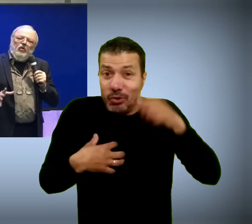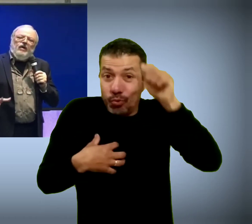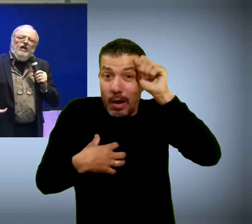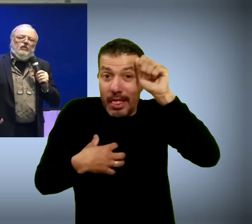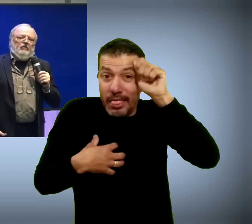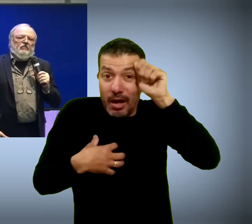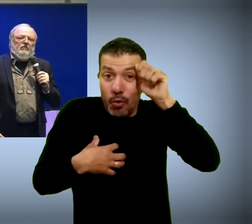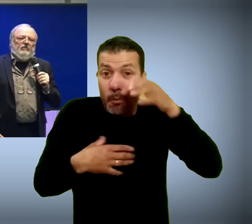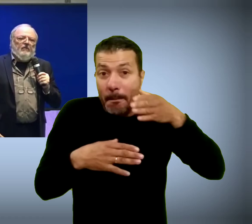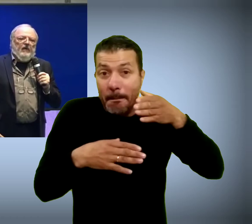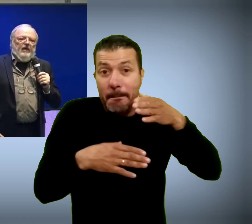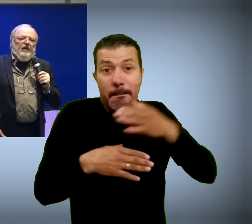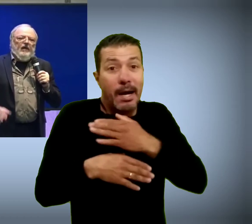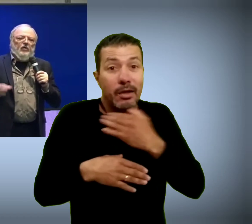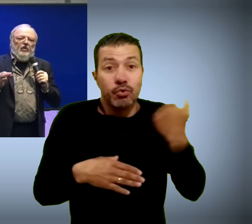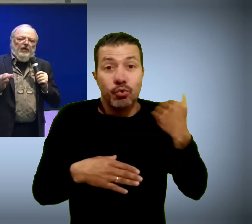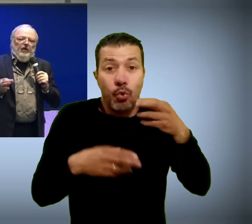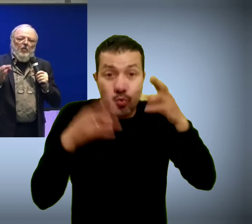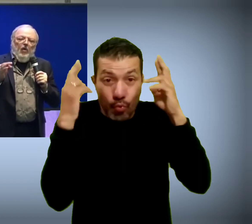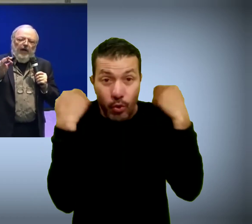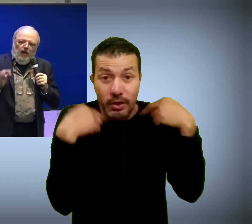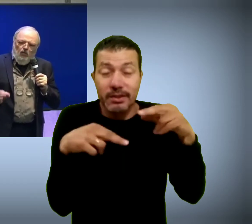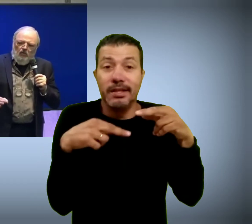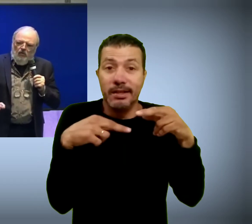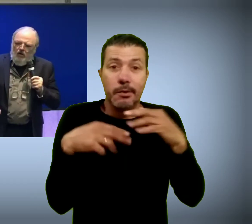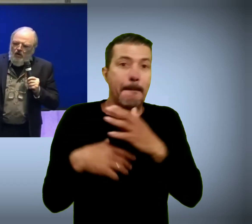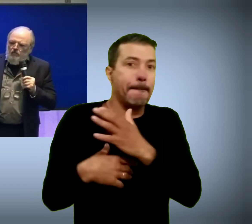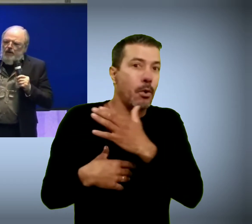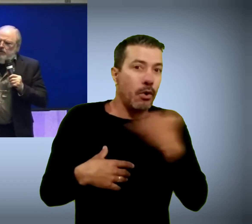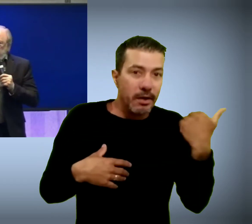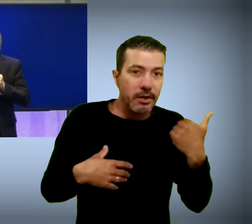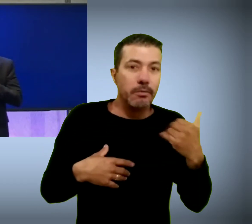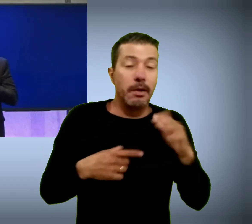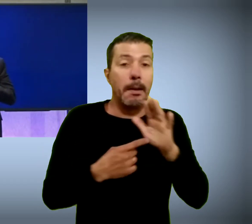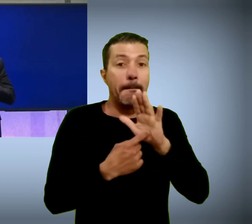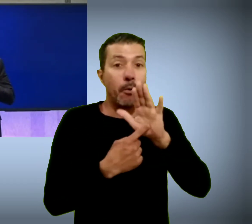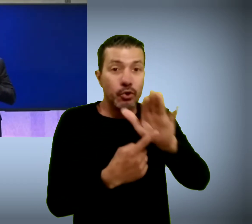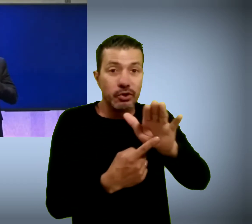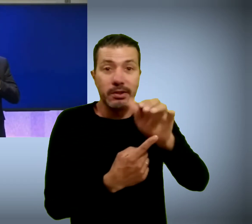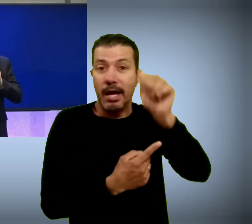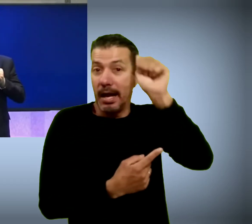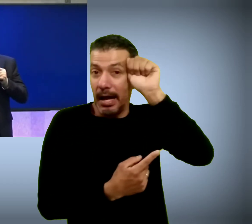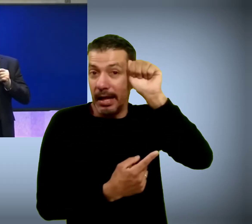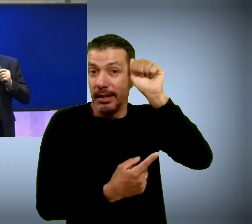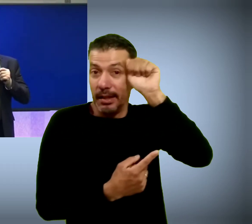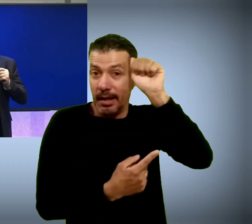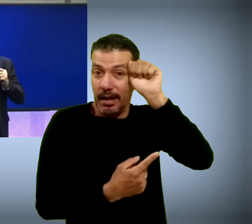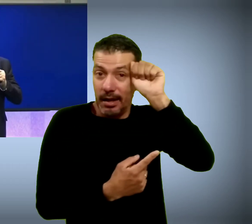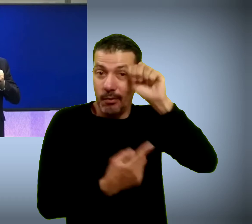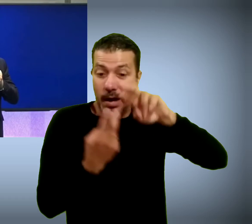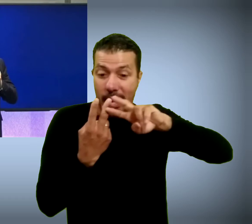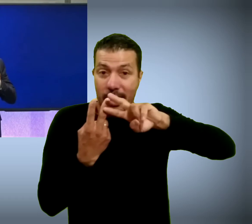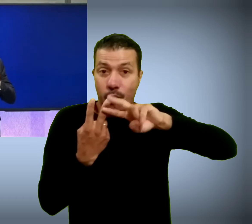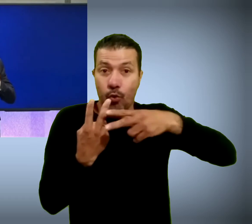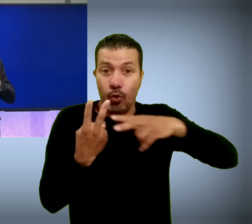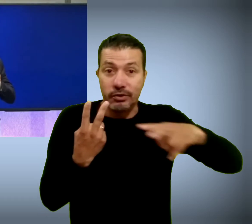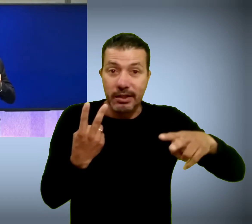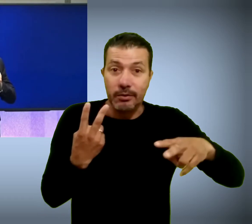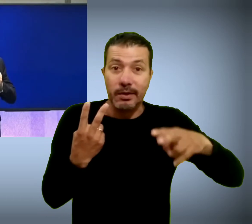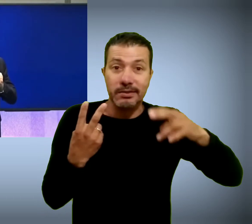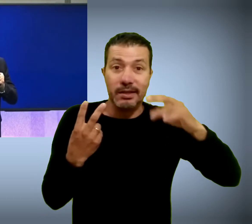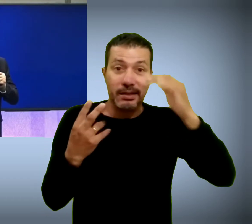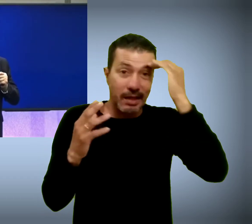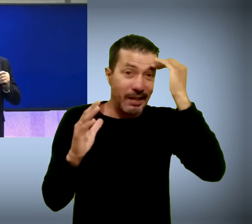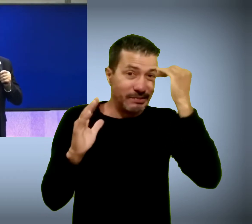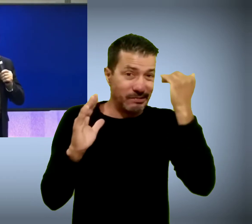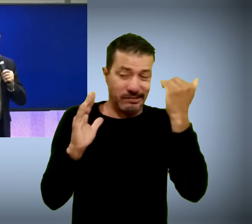sacrificou um cordeiro. E aquele cordeiro morreu para mostrar a Adão a consequência da